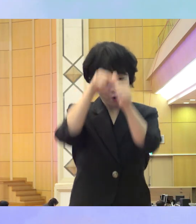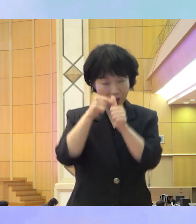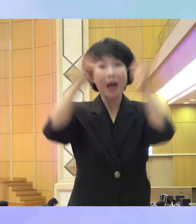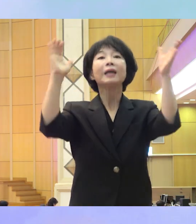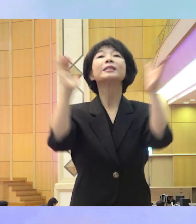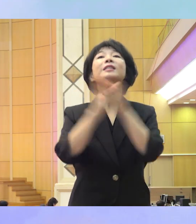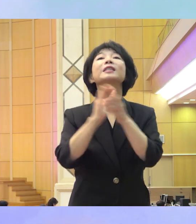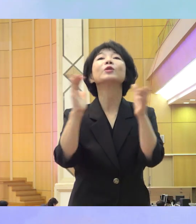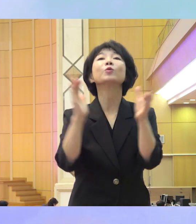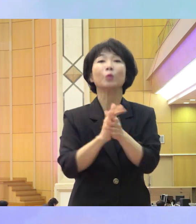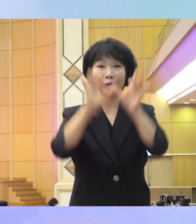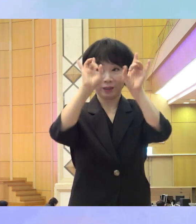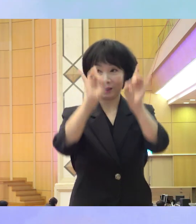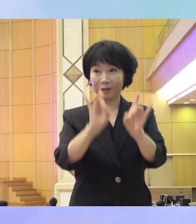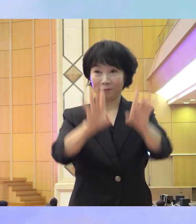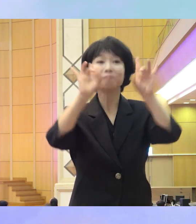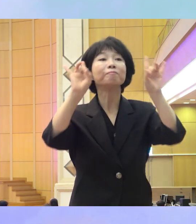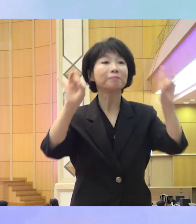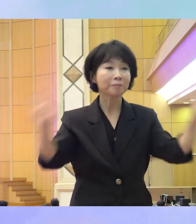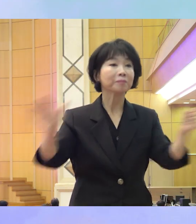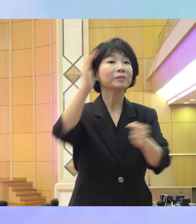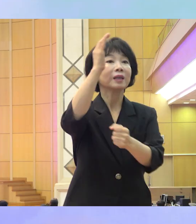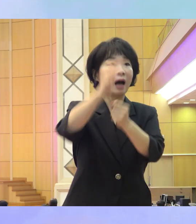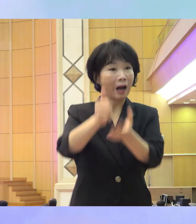생명을 구원한 친구들